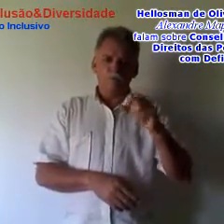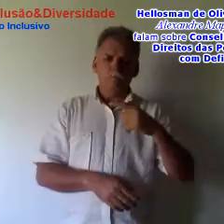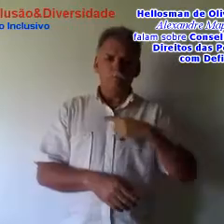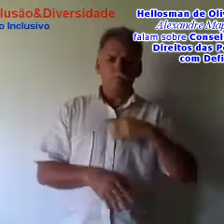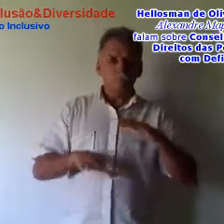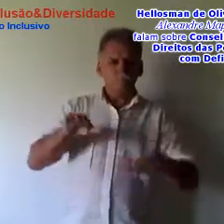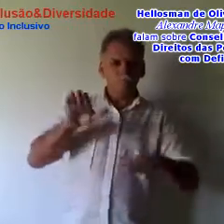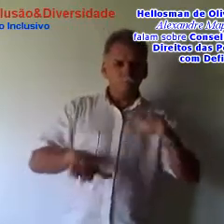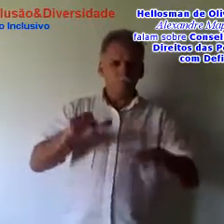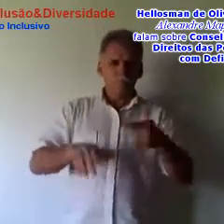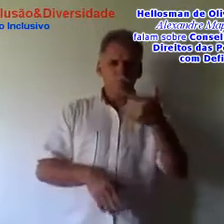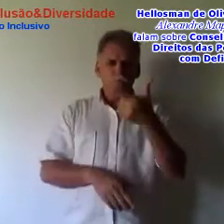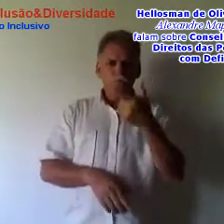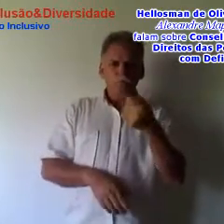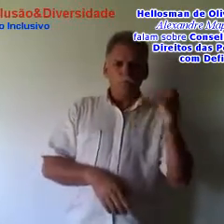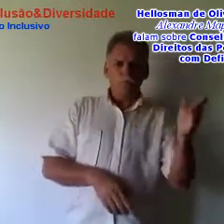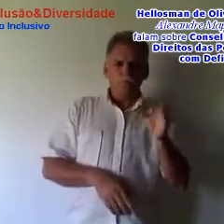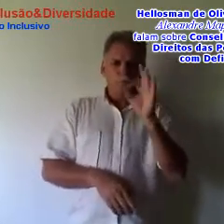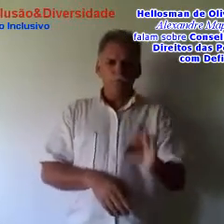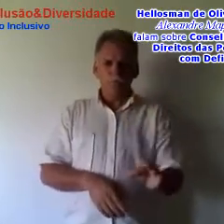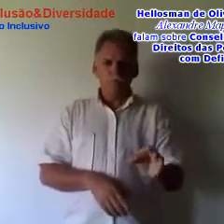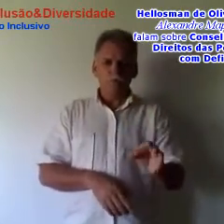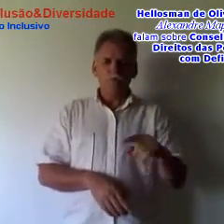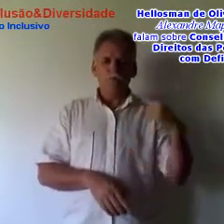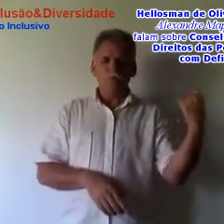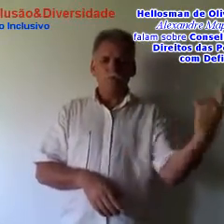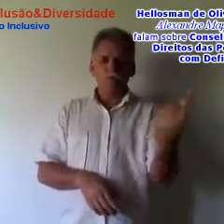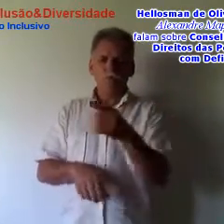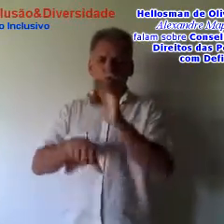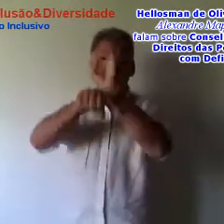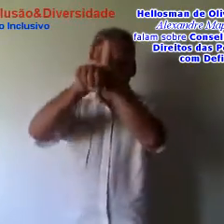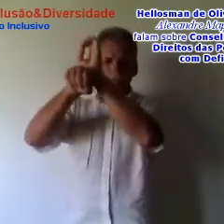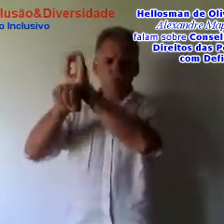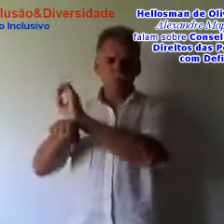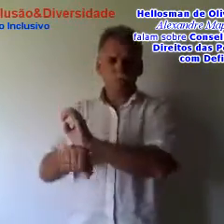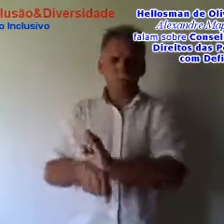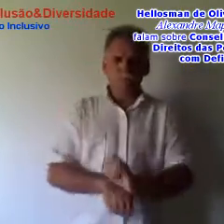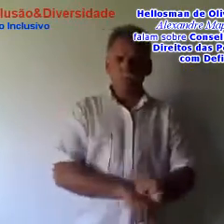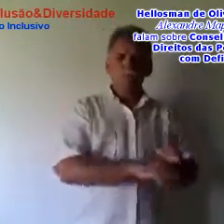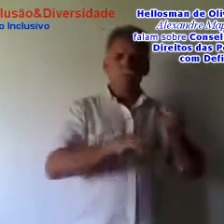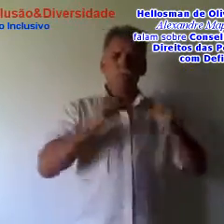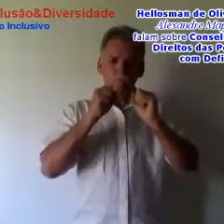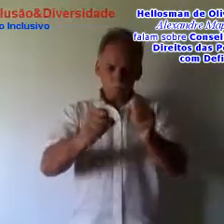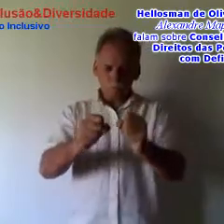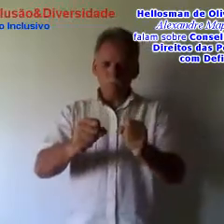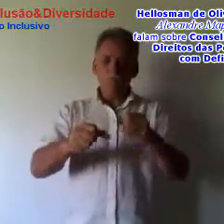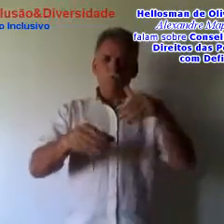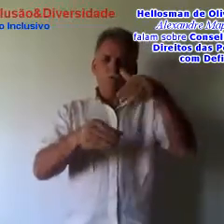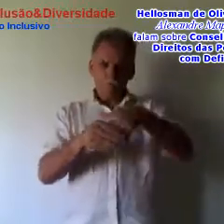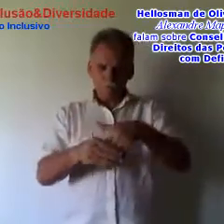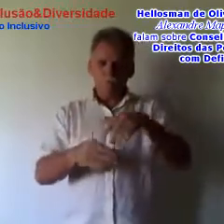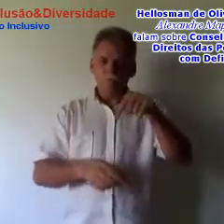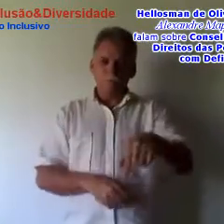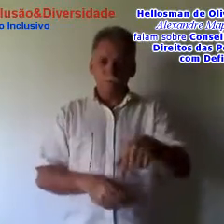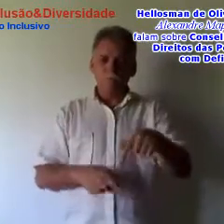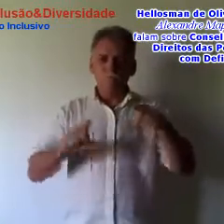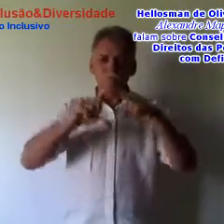cerca de 20 conselhos participaram, elegendo o representante, né? Interessante, Alexandre, essa observação, porque